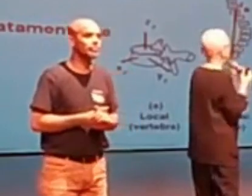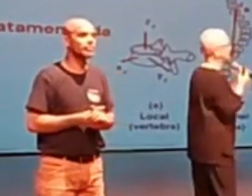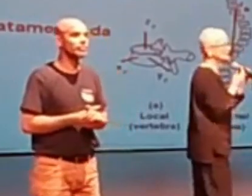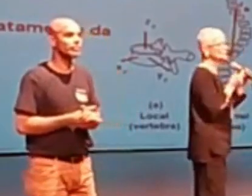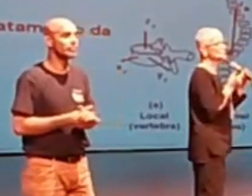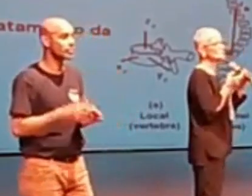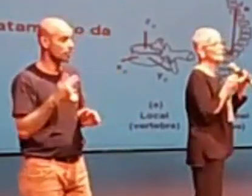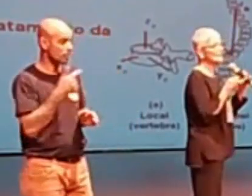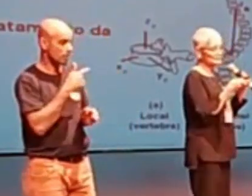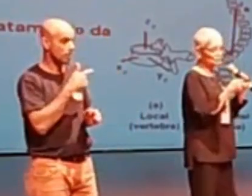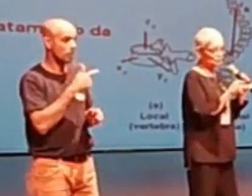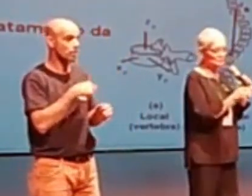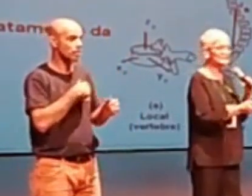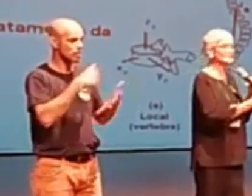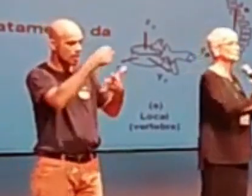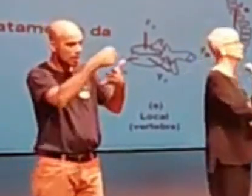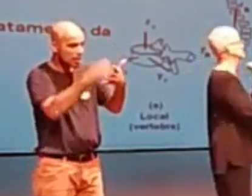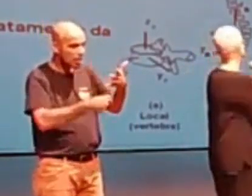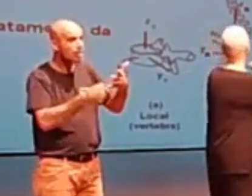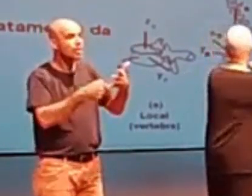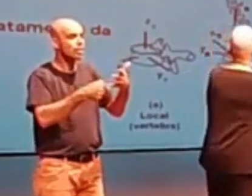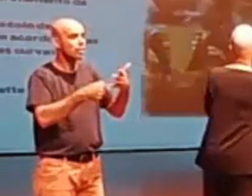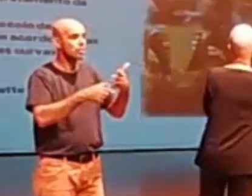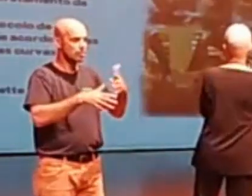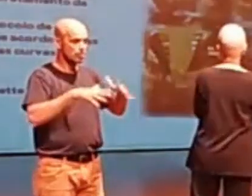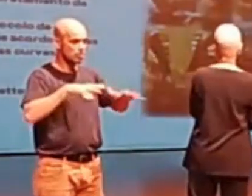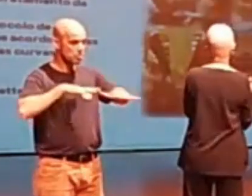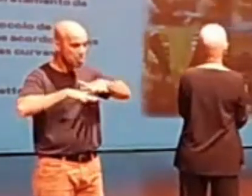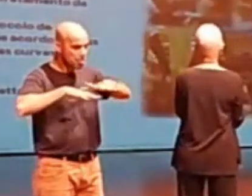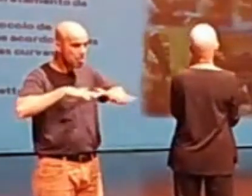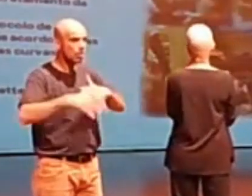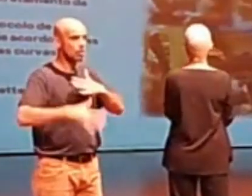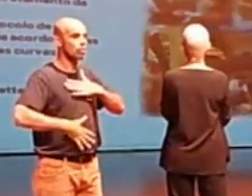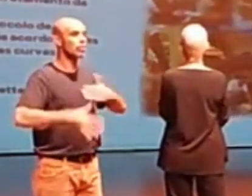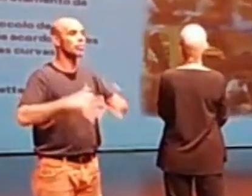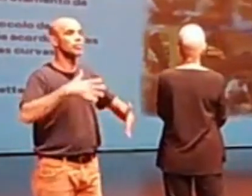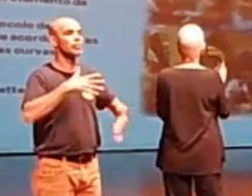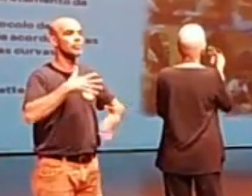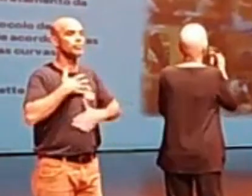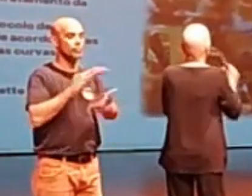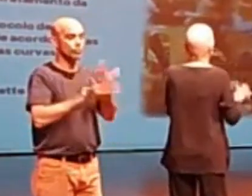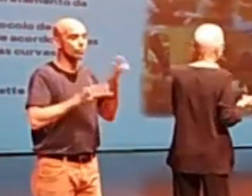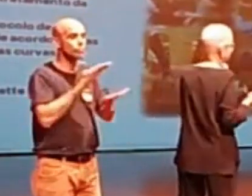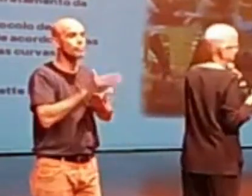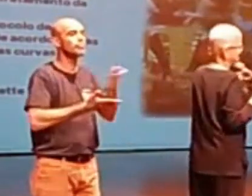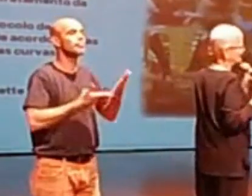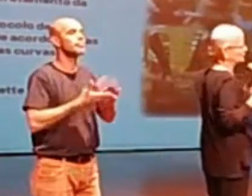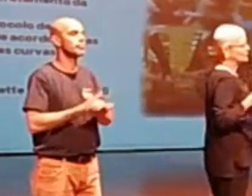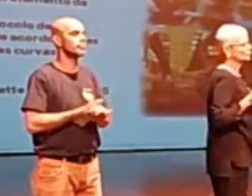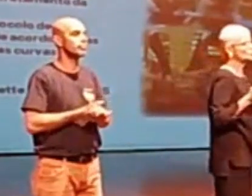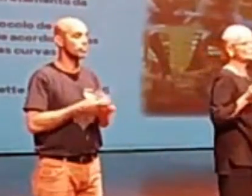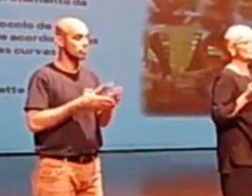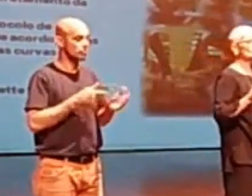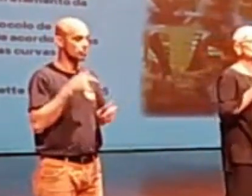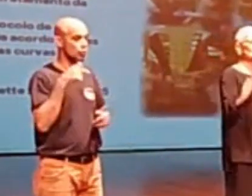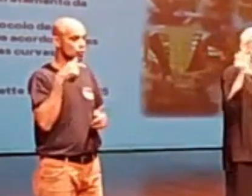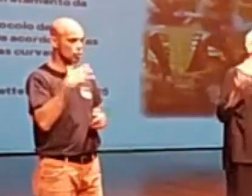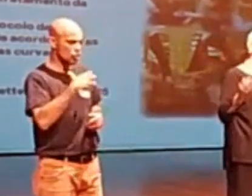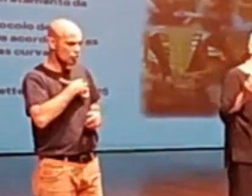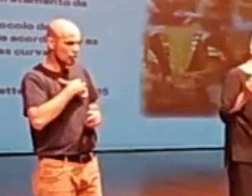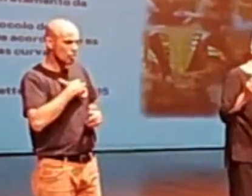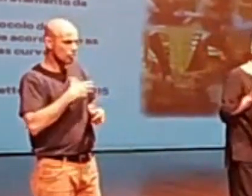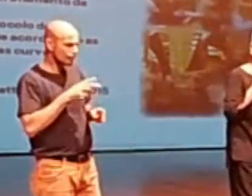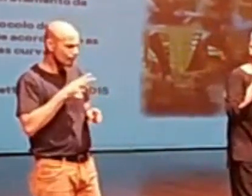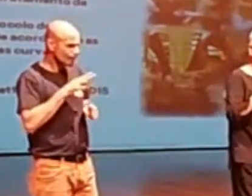aspectos biomecânicos embasam os princípios da escoliose, do tratamento. Esse tratamento, os